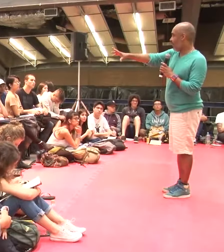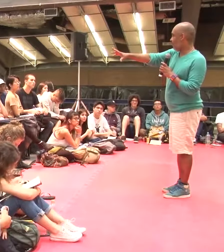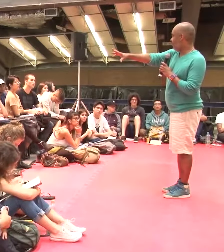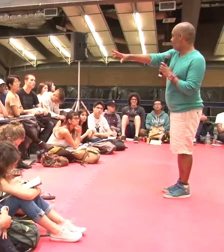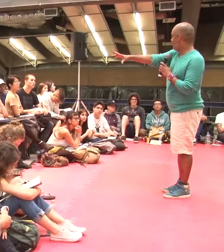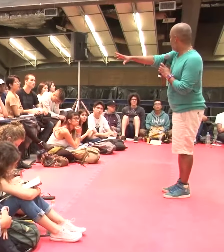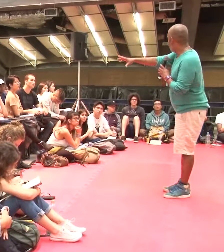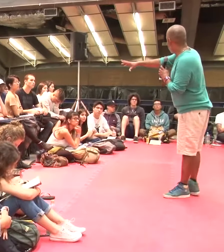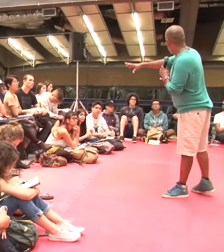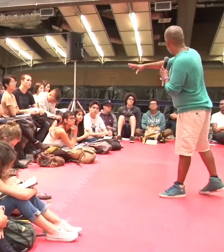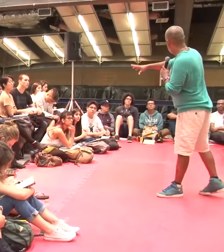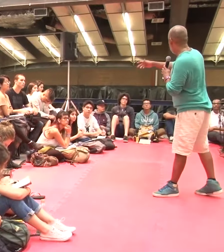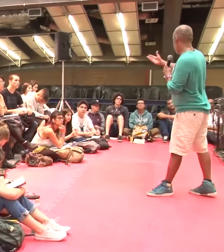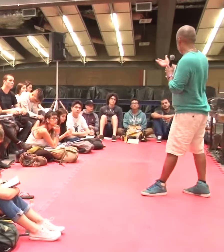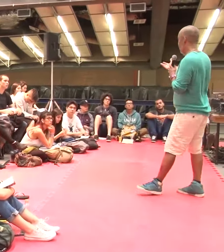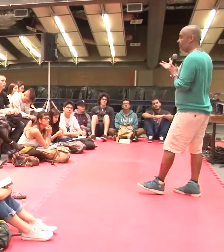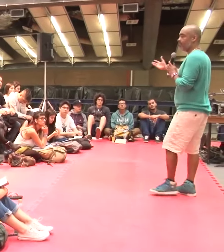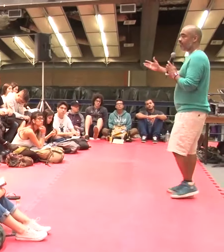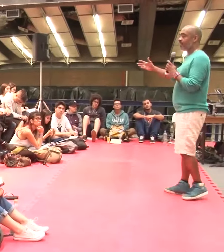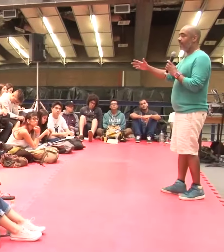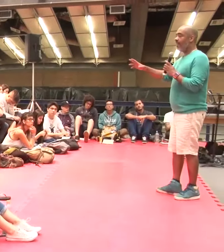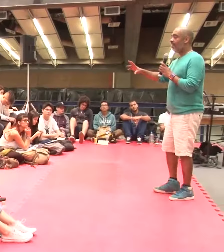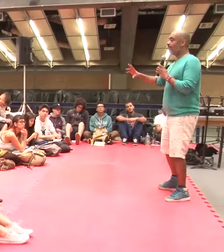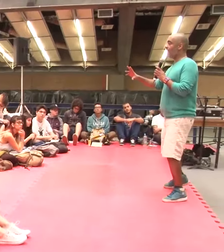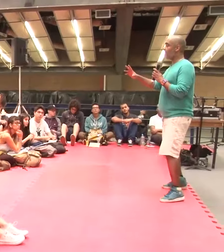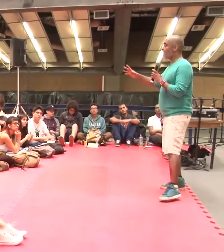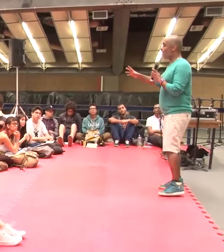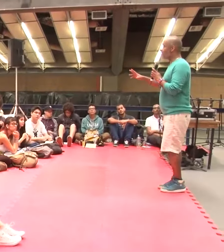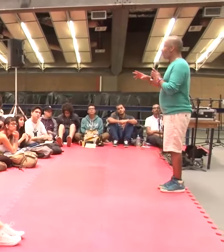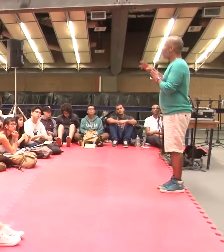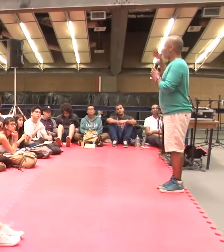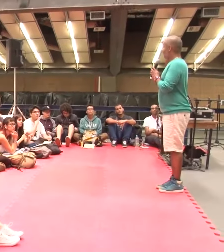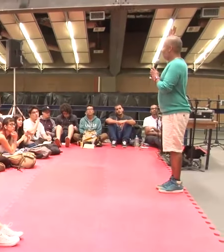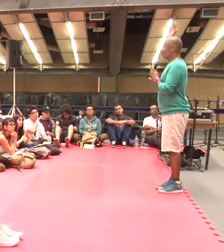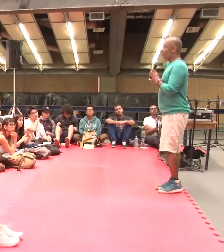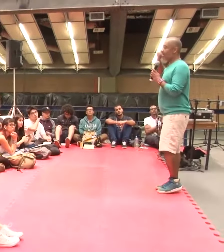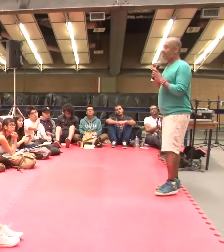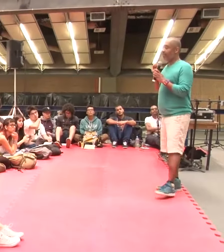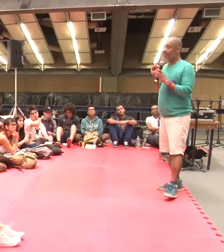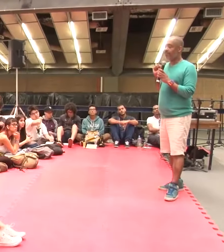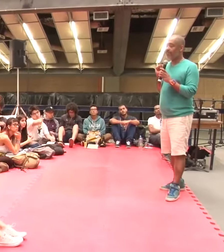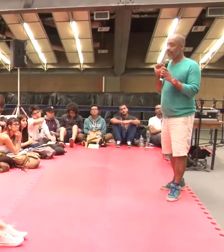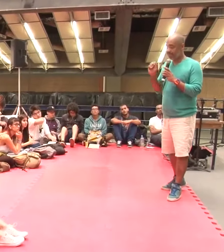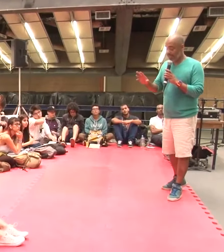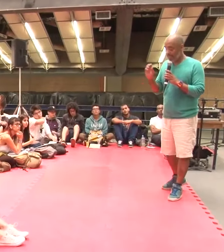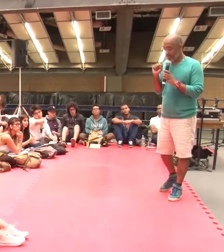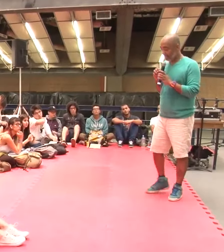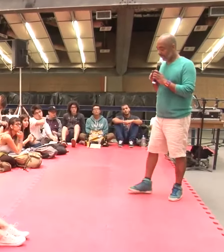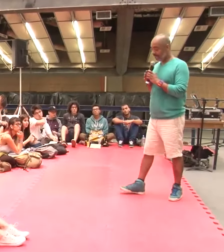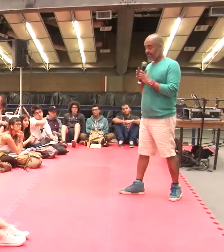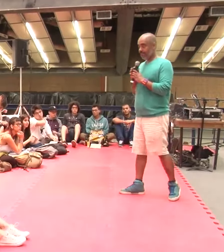chama a narradora de menina, de criança, usa fraldas, e a mãe, na sequência, bendiz a Deus